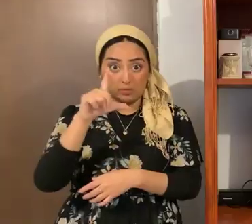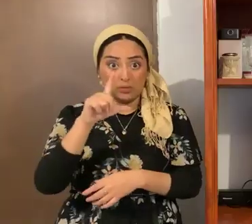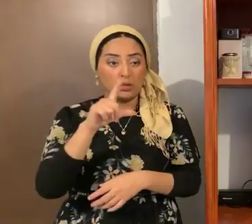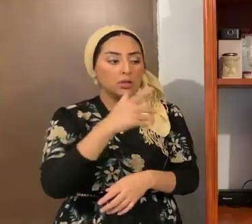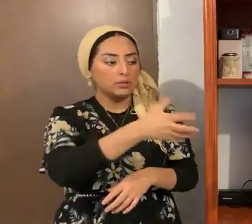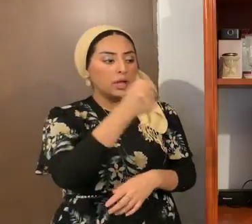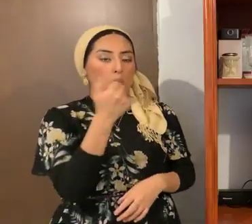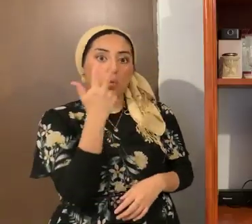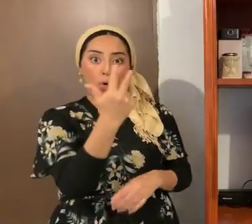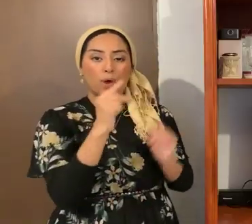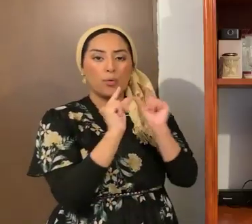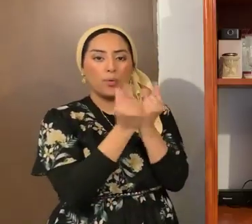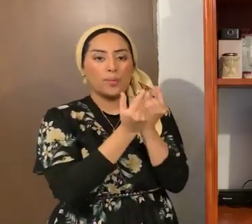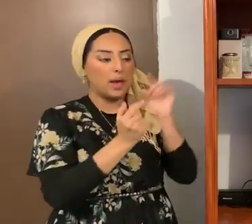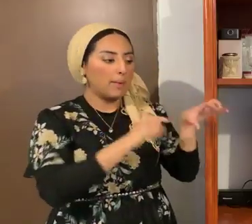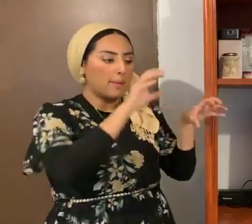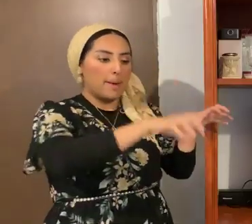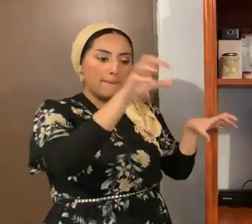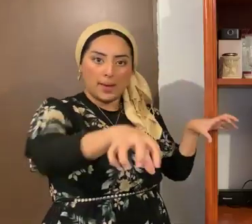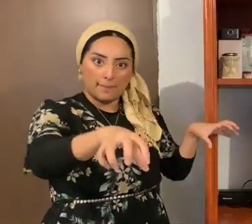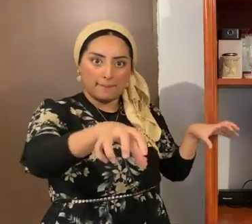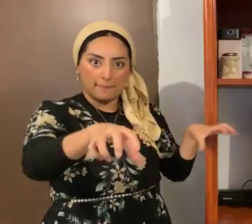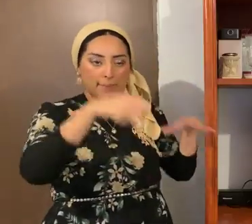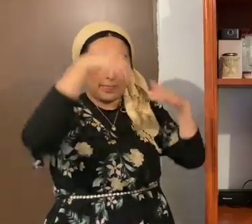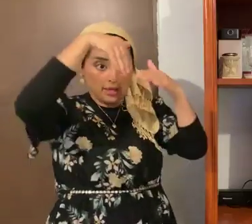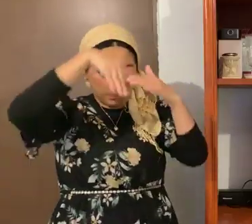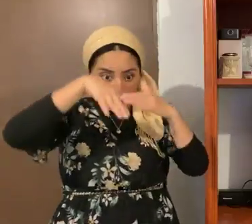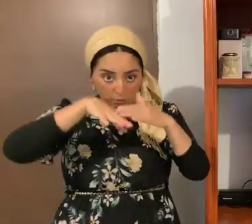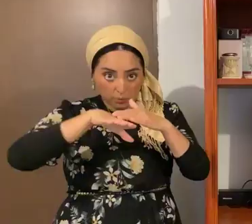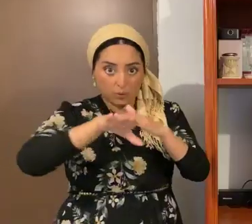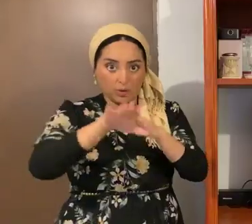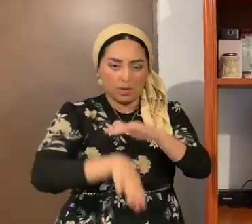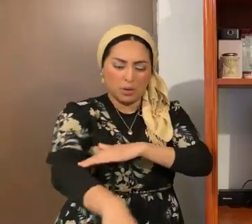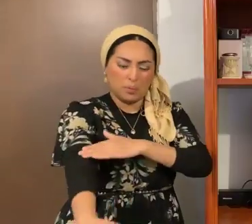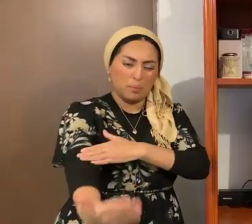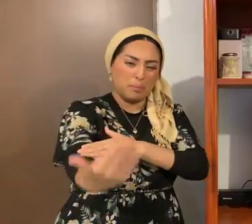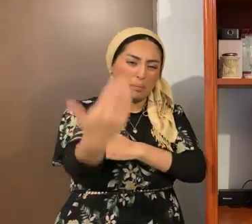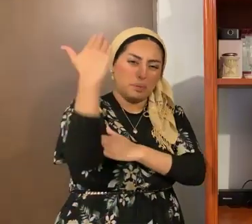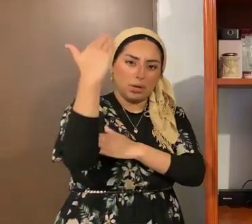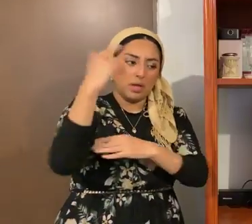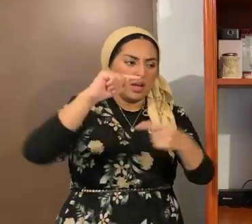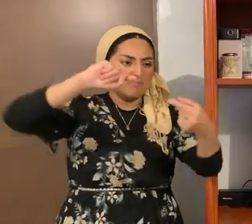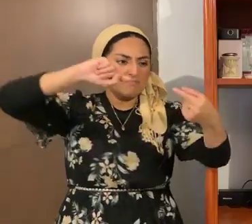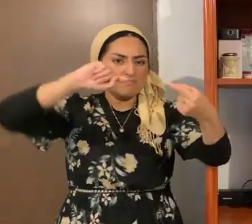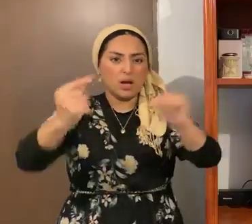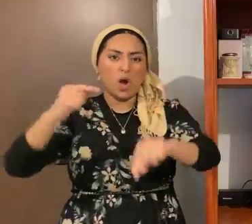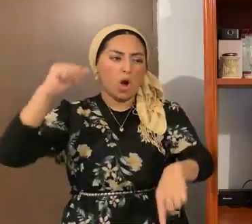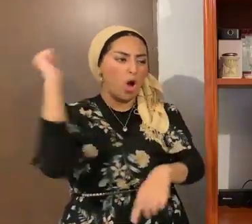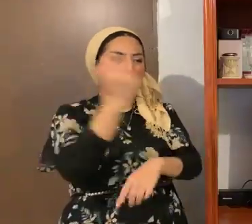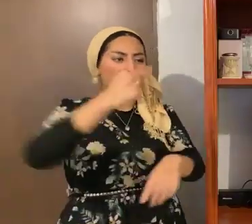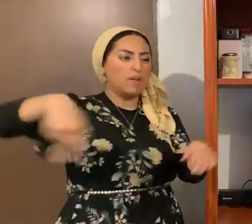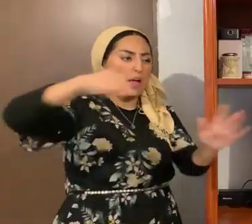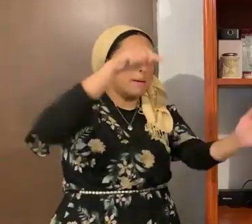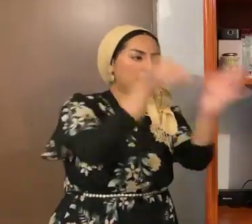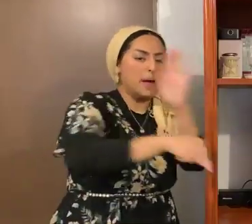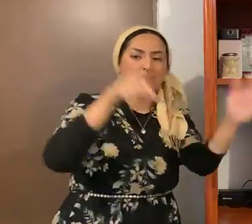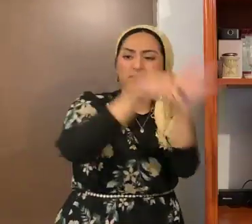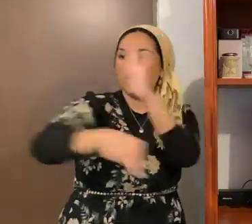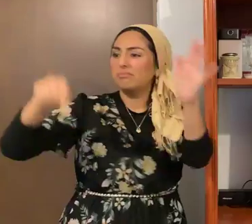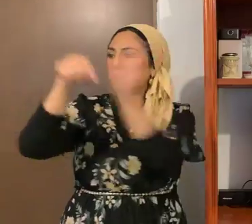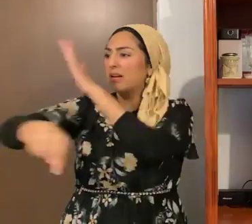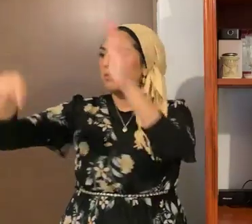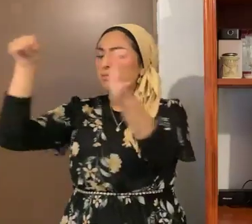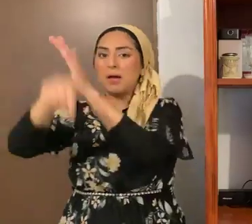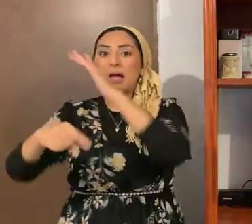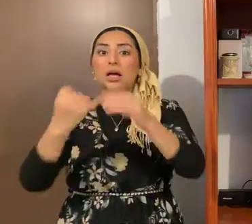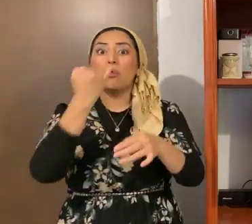tres compañías, y entraron en medio del campamento a la vigilia de la mañana, e hirieron a los amonitas hasta que el día calentó. Y